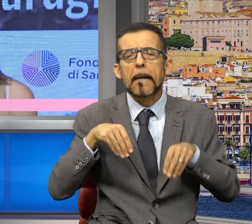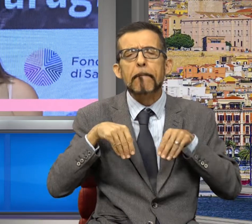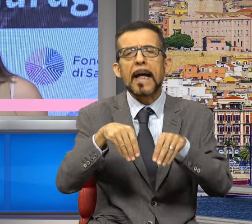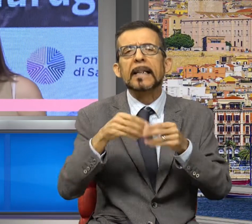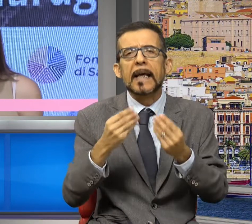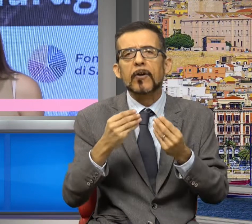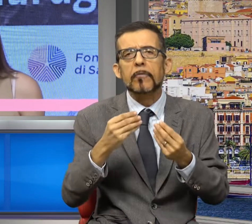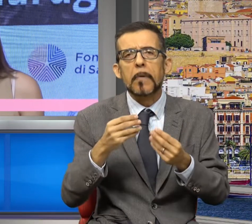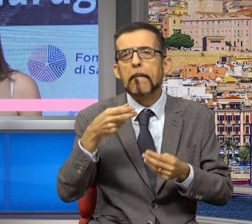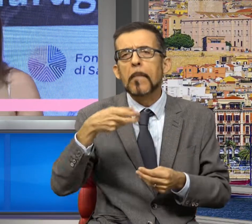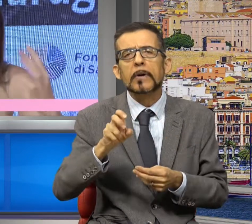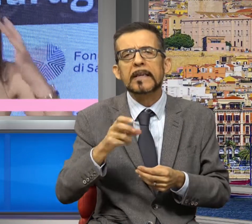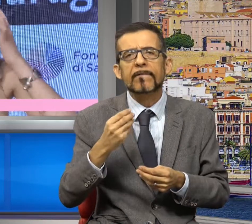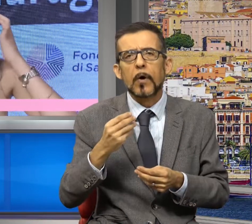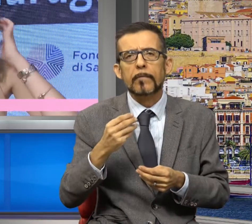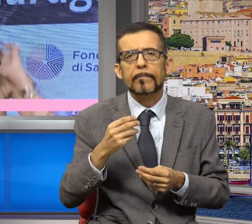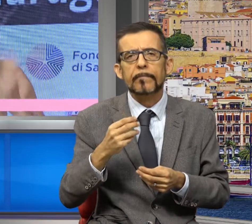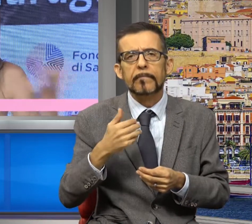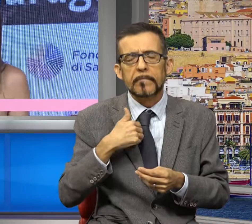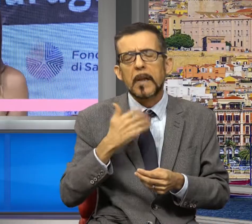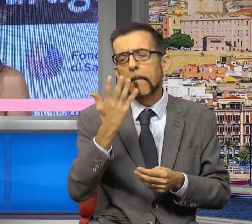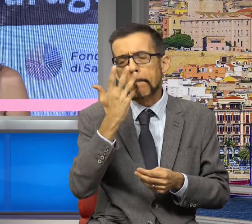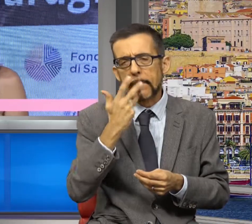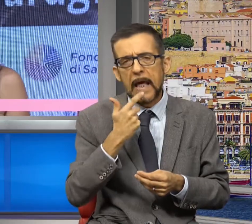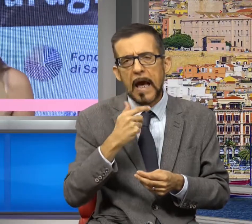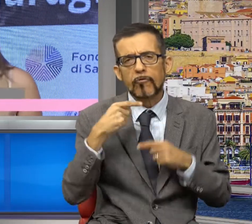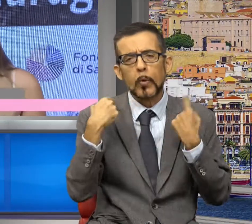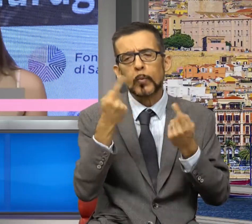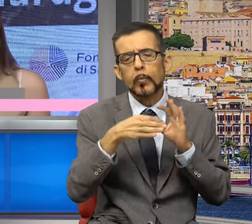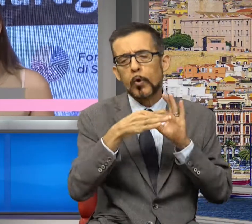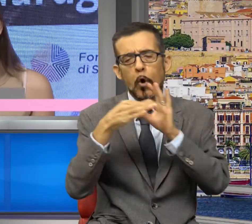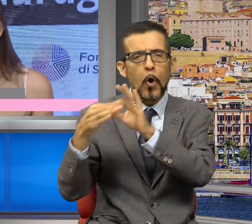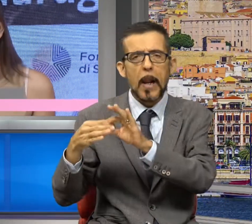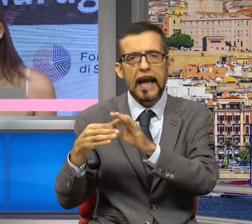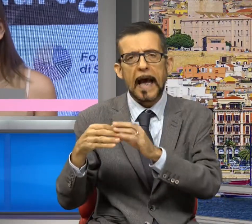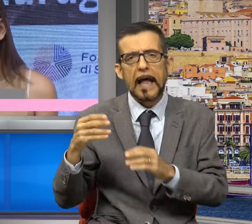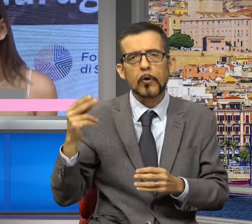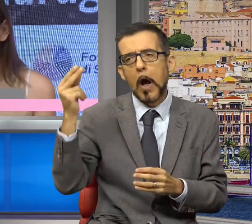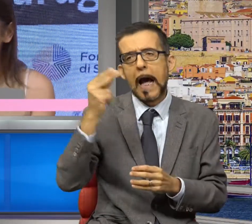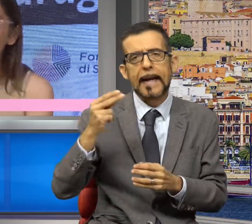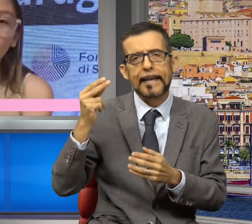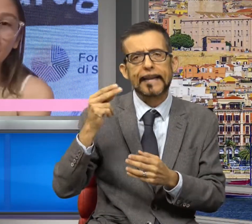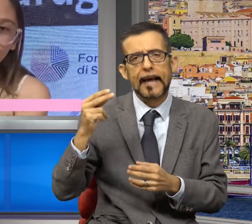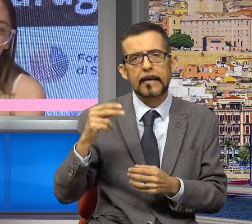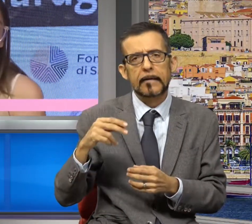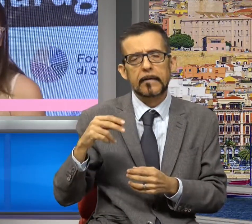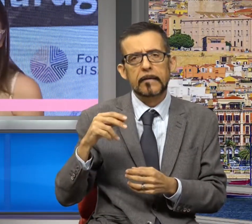io apprezzo in generale quello che è tutto collegato all'arte e in particolare quello che è poi legato alla storia